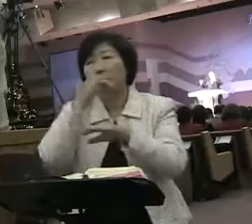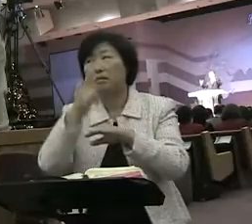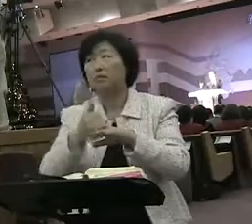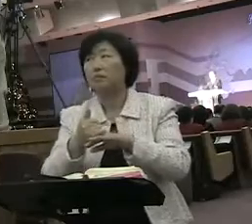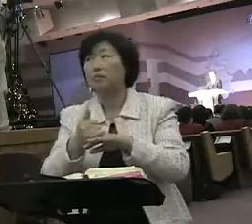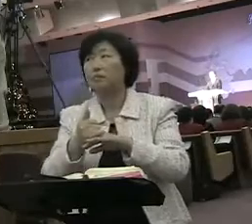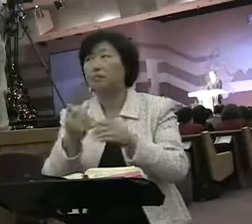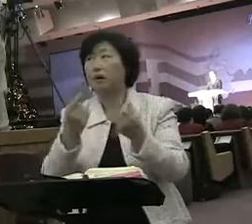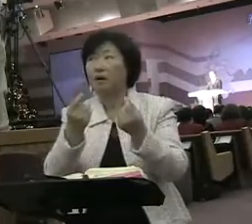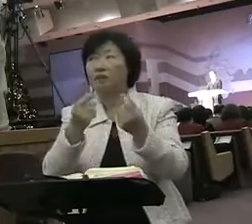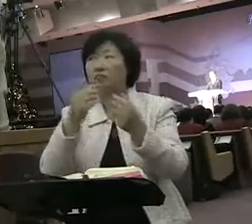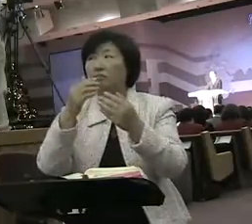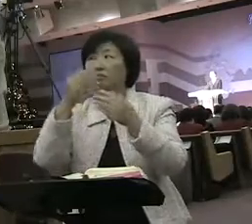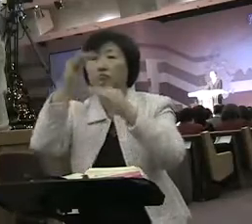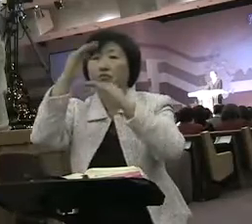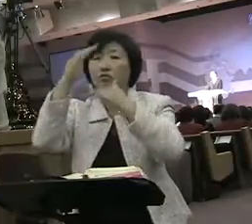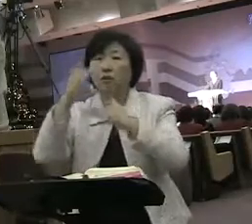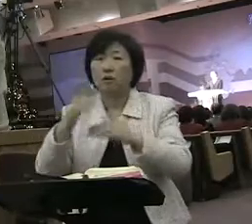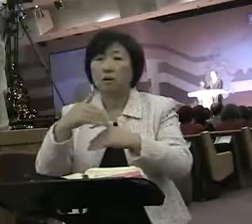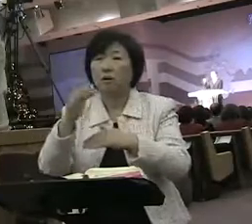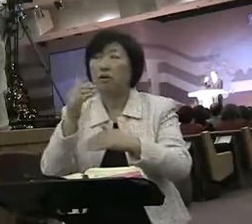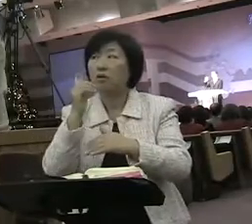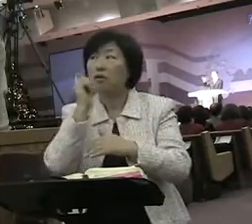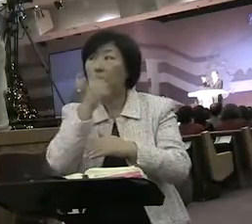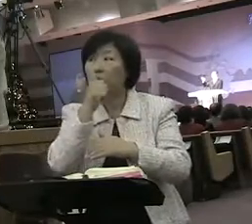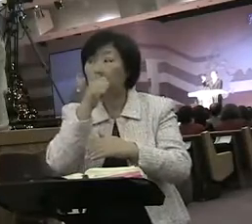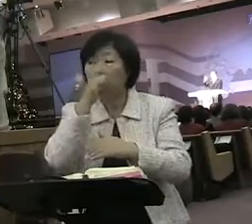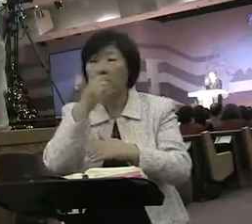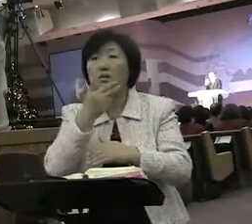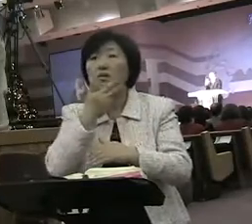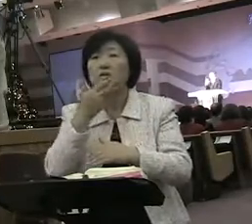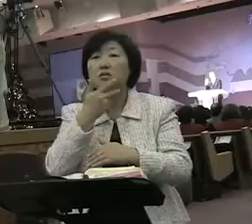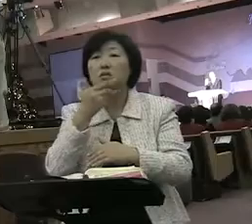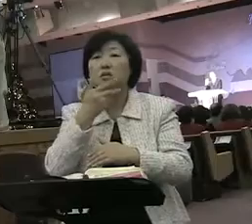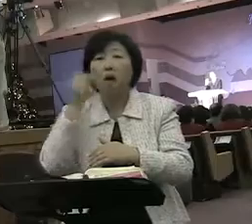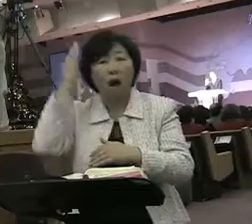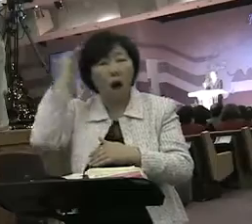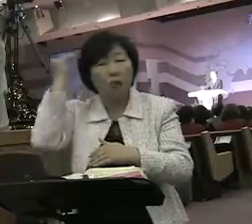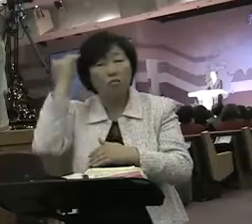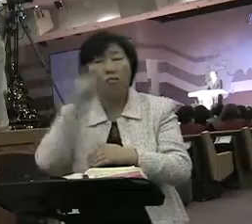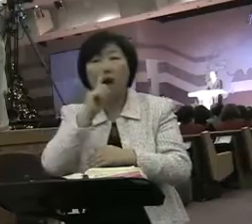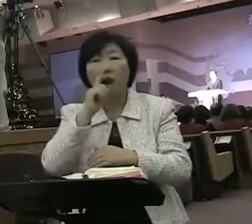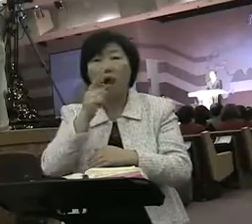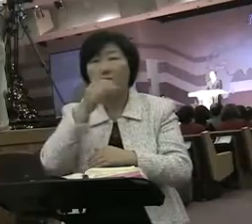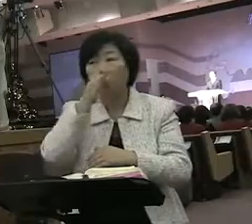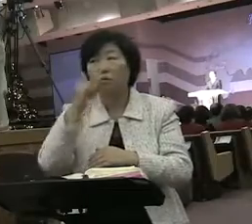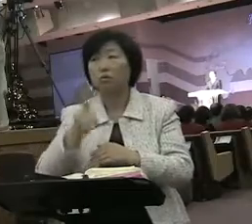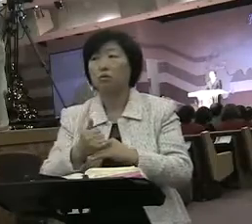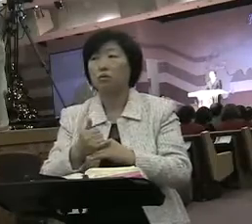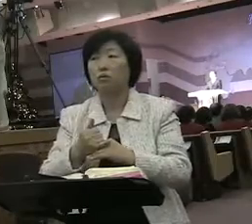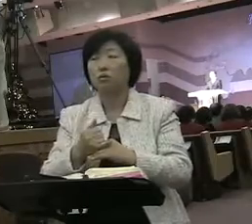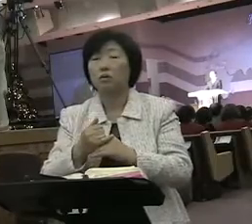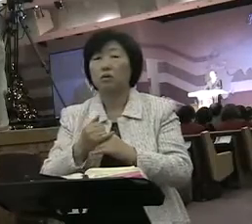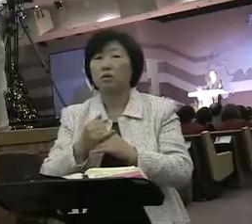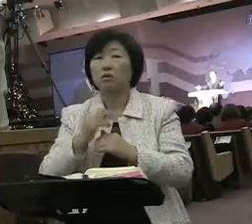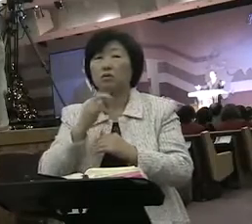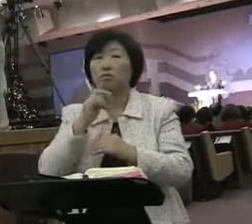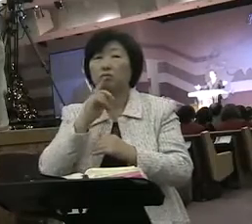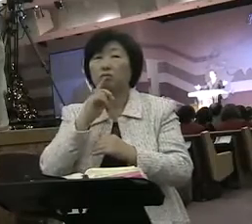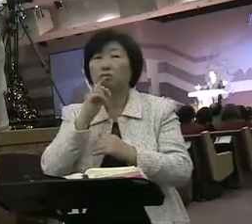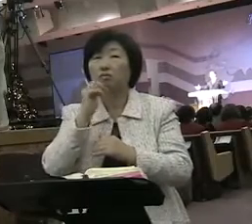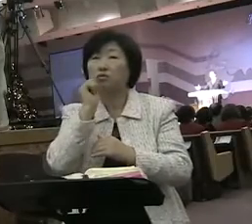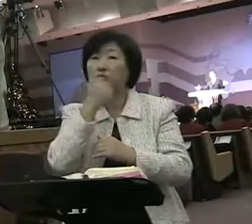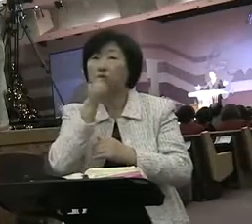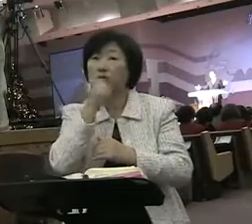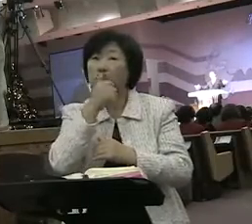프로그램으로 가면서 그 통역을 하겠습니다. 영어를 한국말로 통역을 하니까 통역을 들으시면서 우리 가족들과